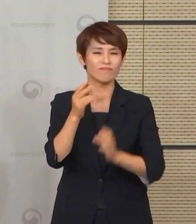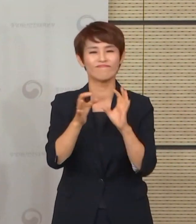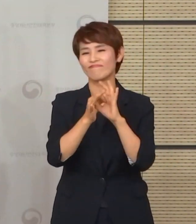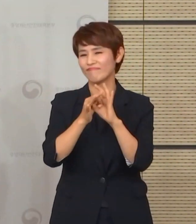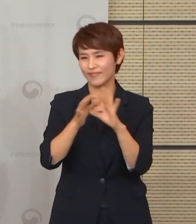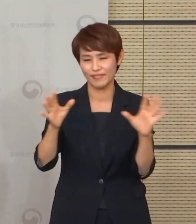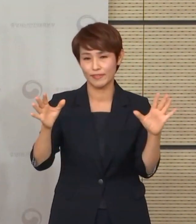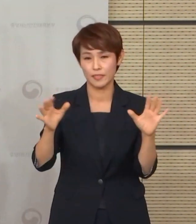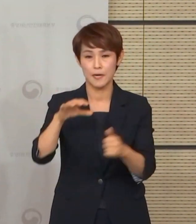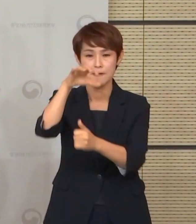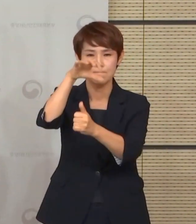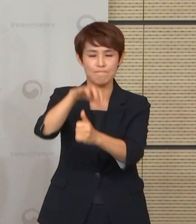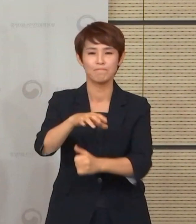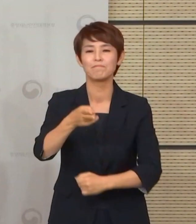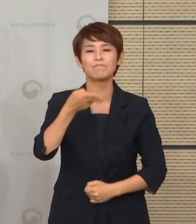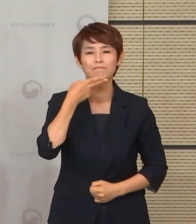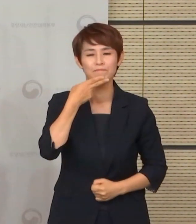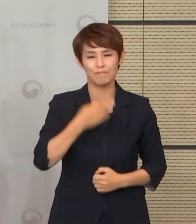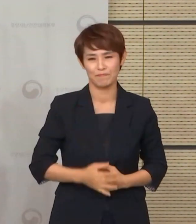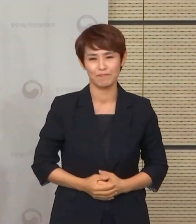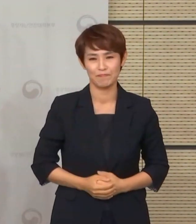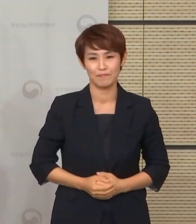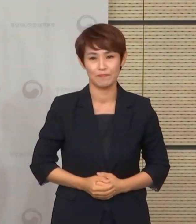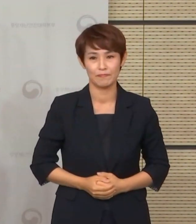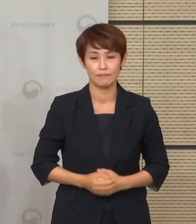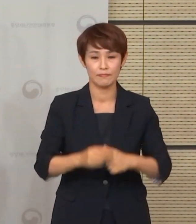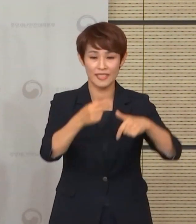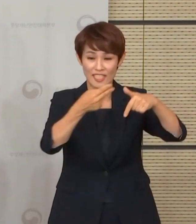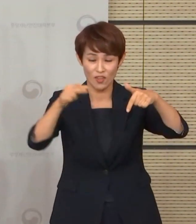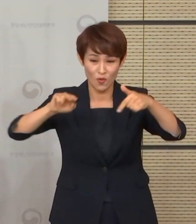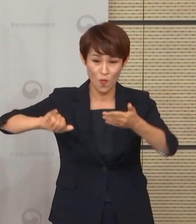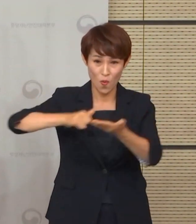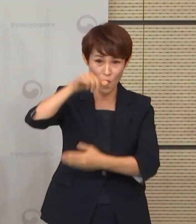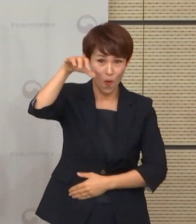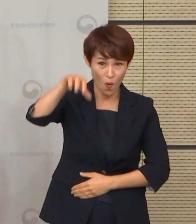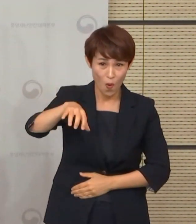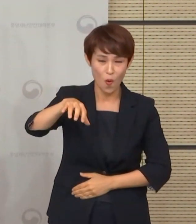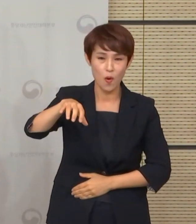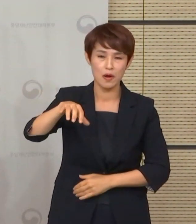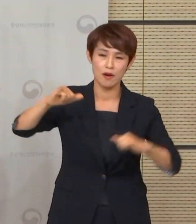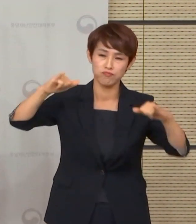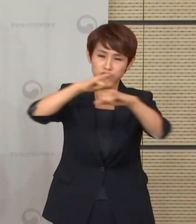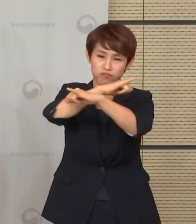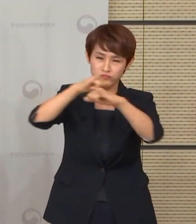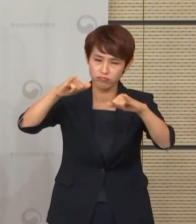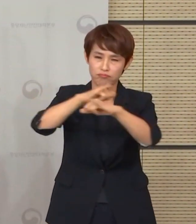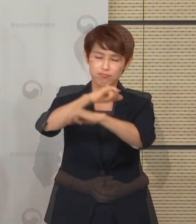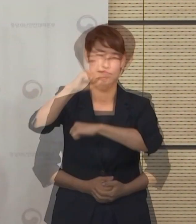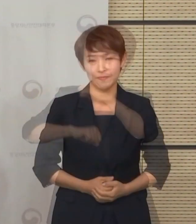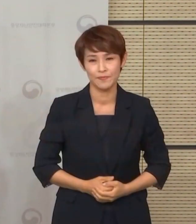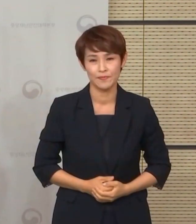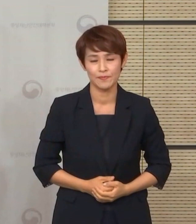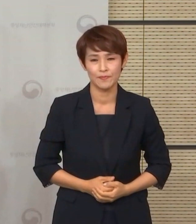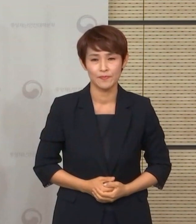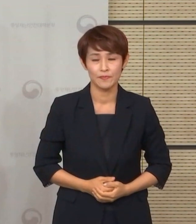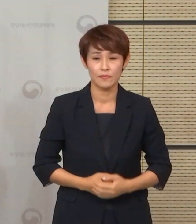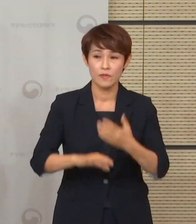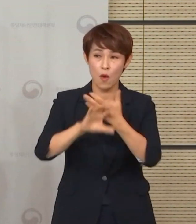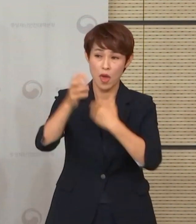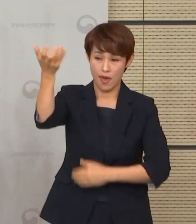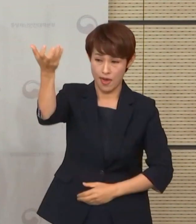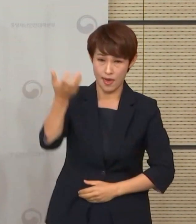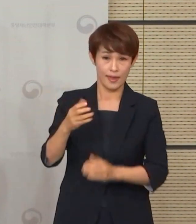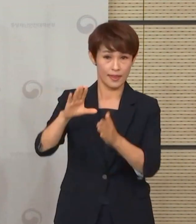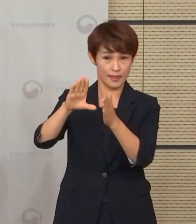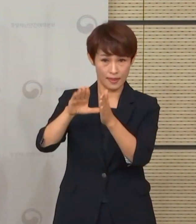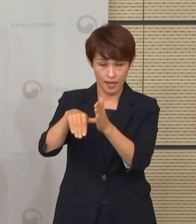경 윤후가 없어지고 인천국제공항의 각종 강공 규제도 해제됩니다 해외에서 이 꼭